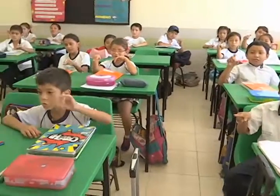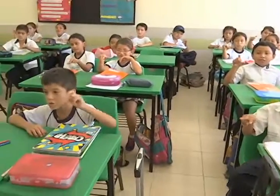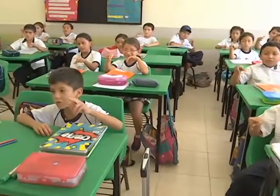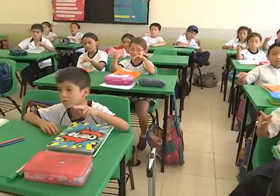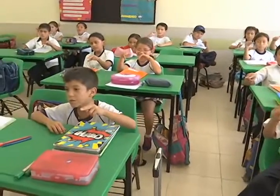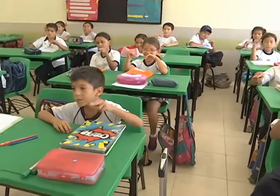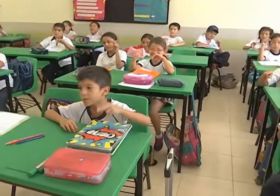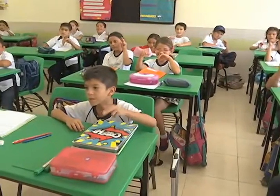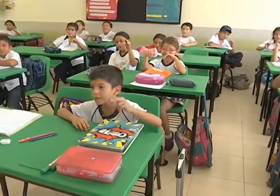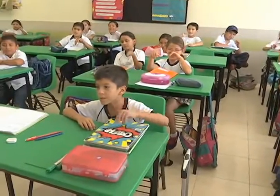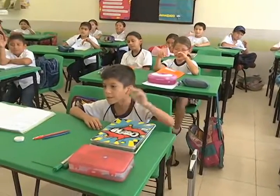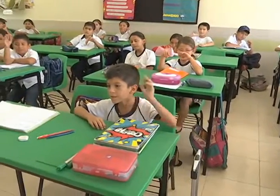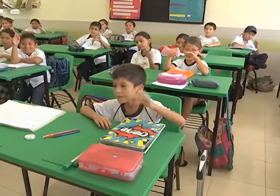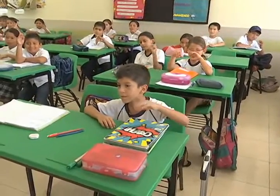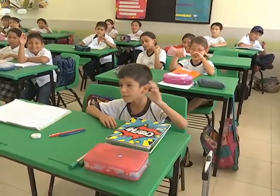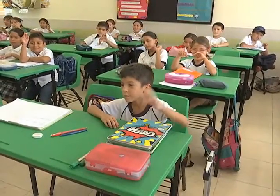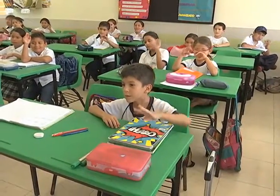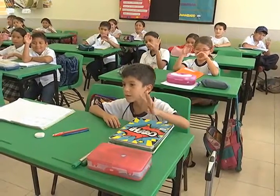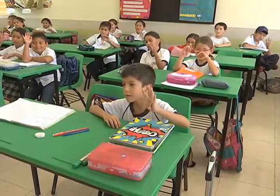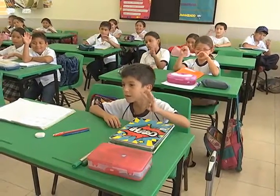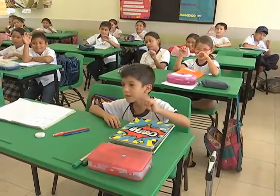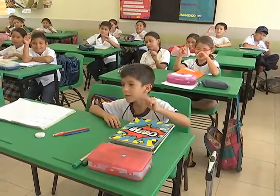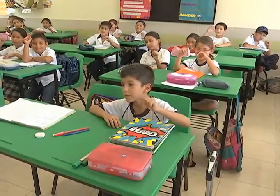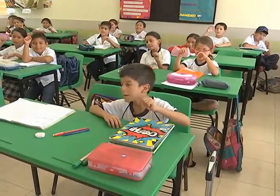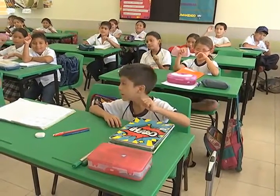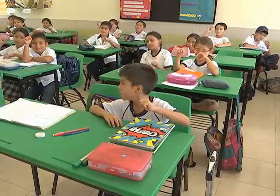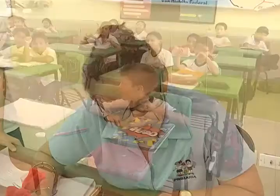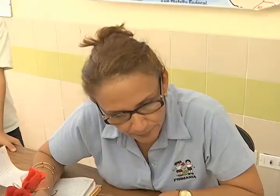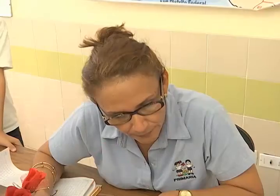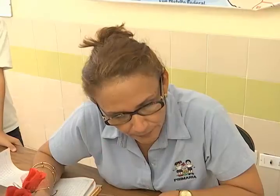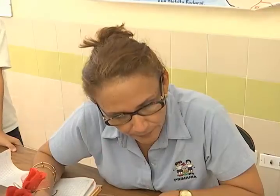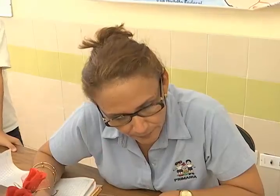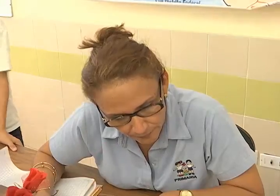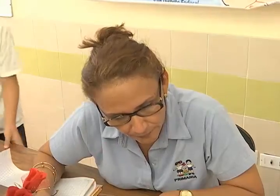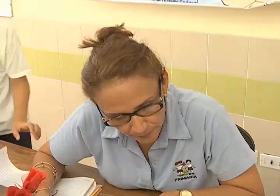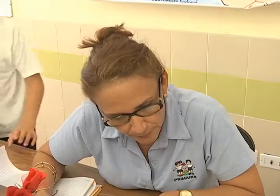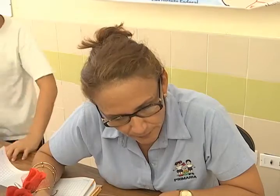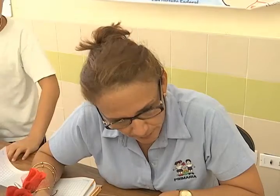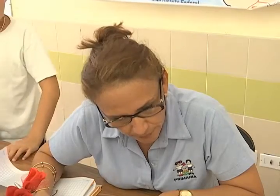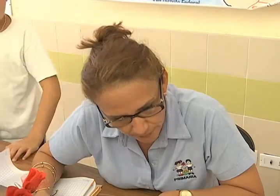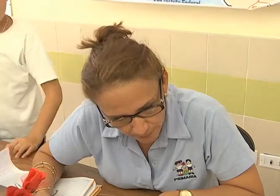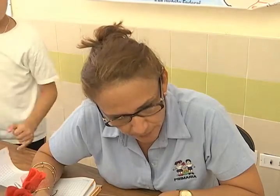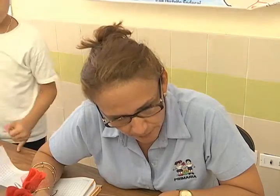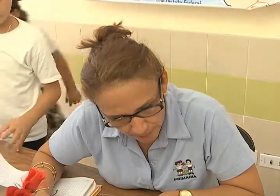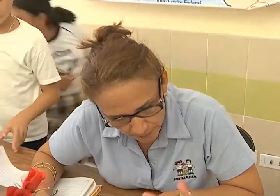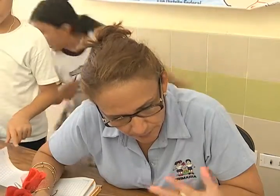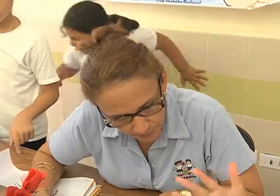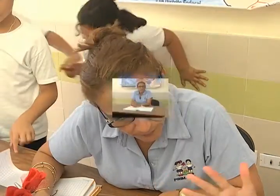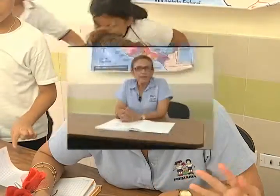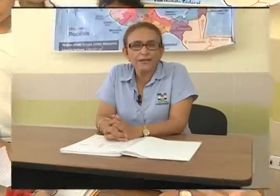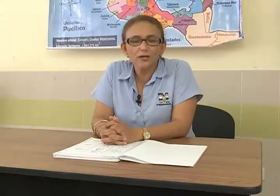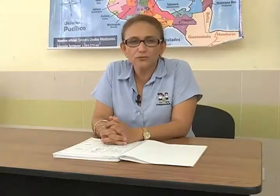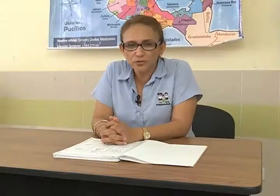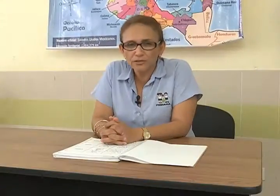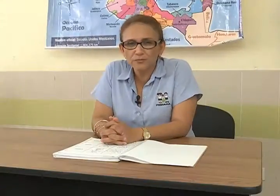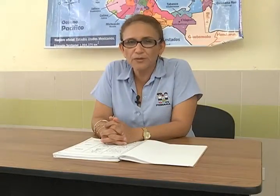a su esfuerzo. Reconoce esta maestra, quien asegura esto, también tiene el objetivo de mover conciencias. La inclusión es muy